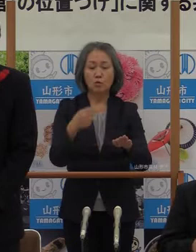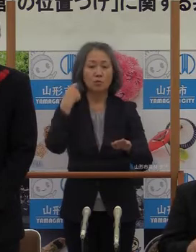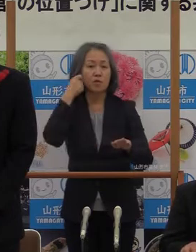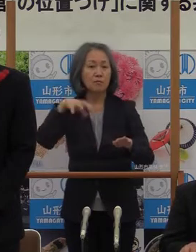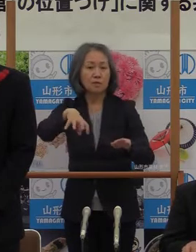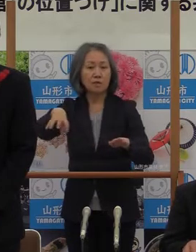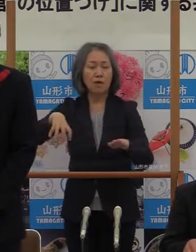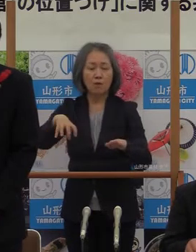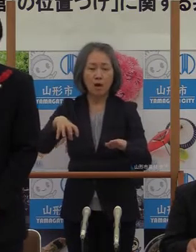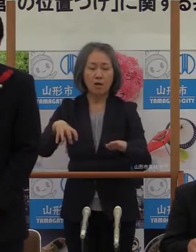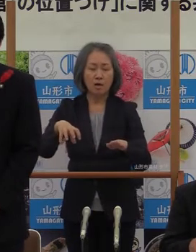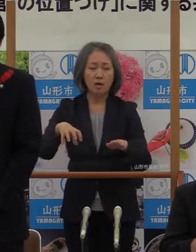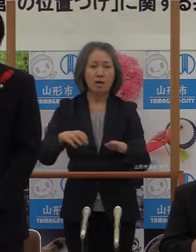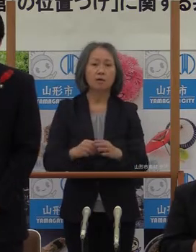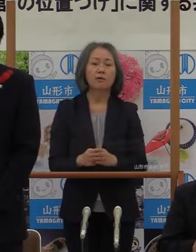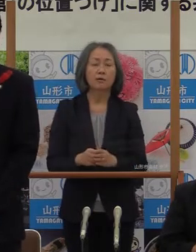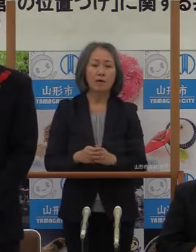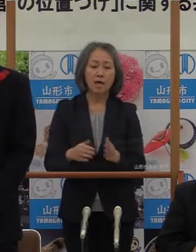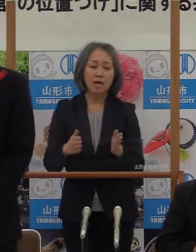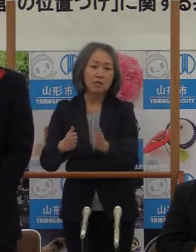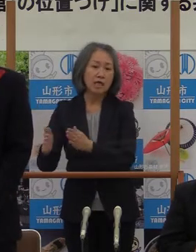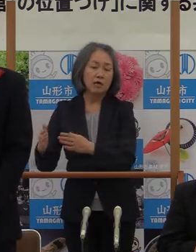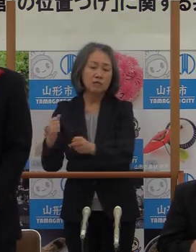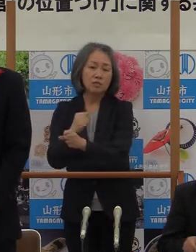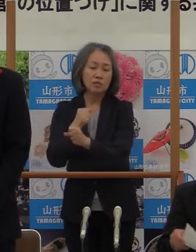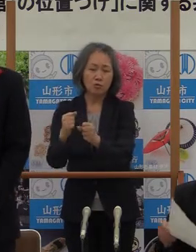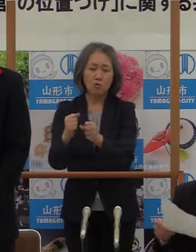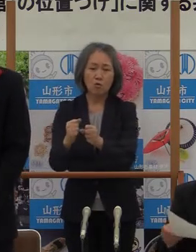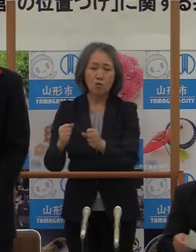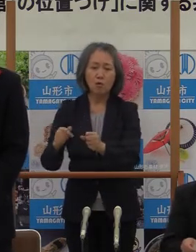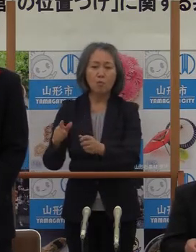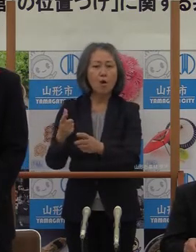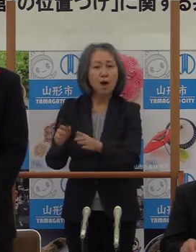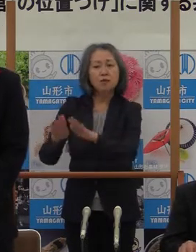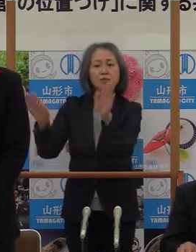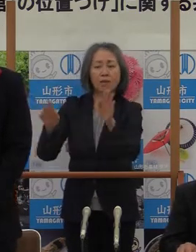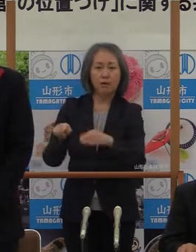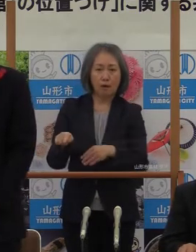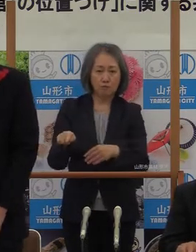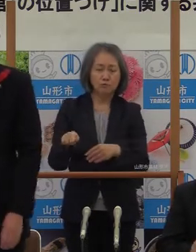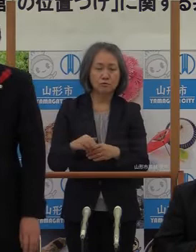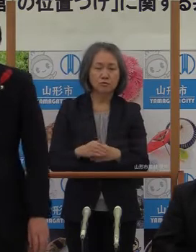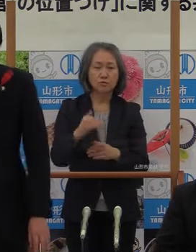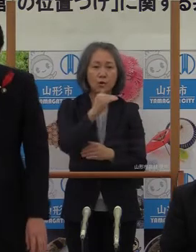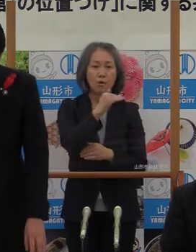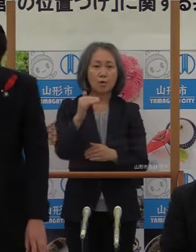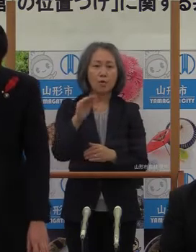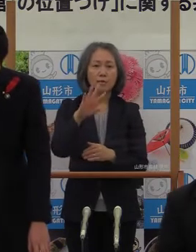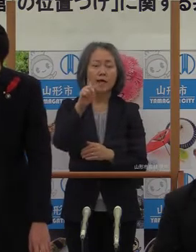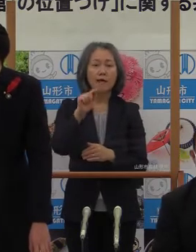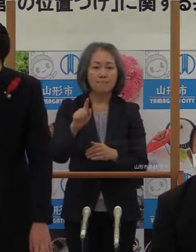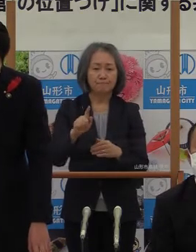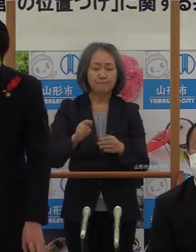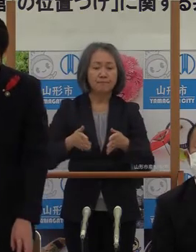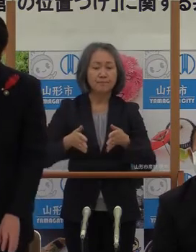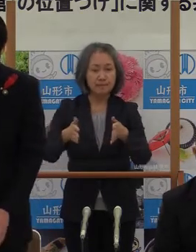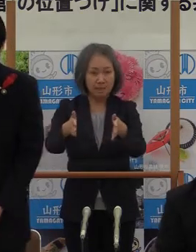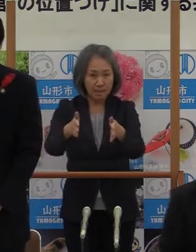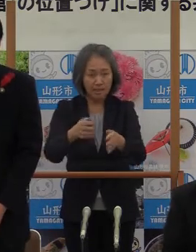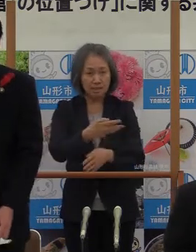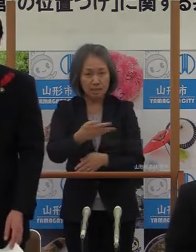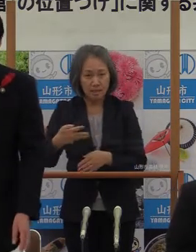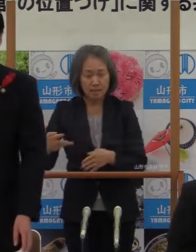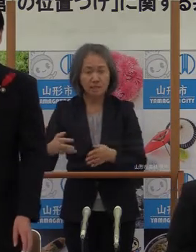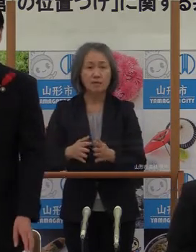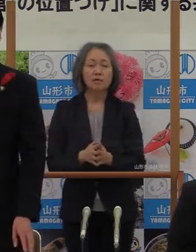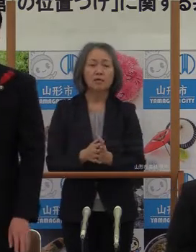史と文化活用街区整備事業にすでに着手をしており、御殿関や資産楼を中心としたにぎわい